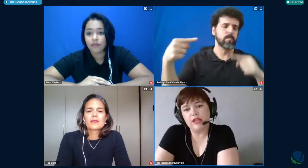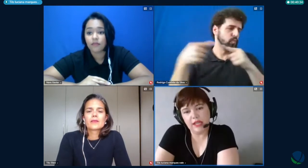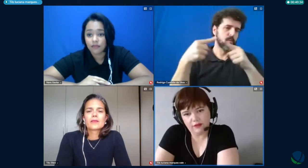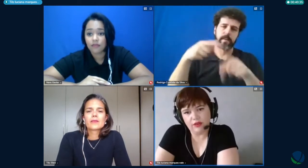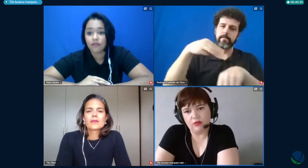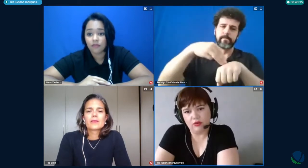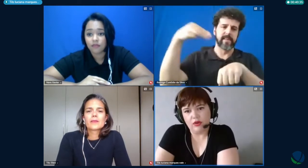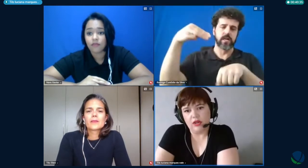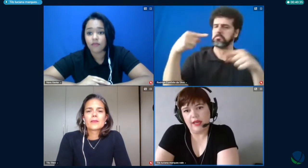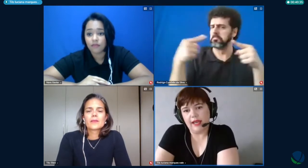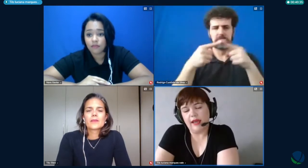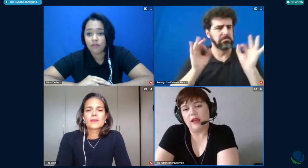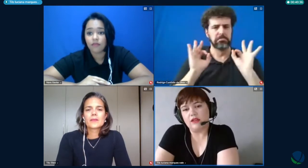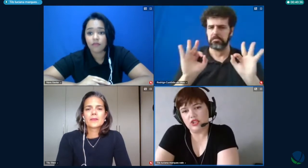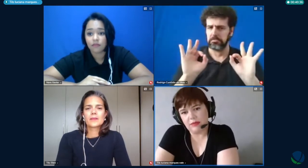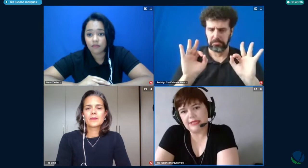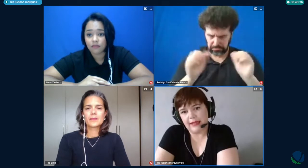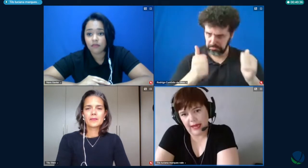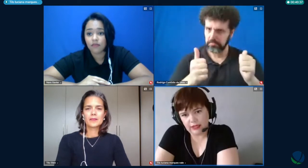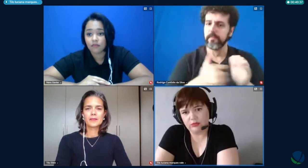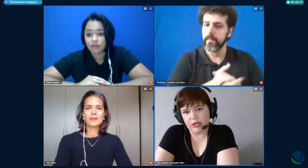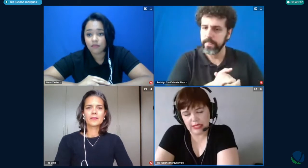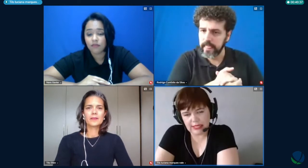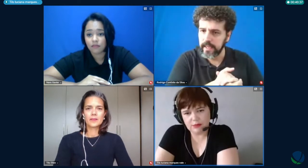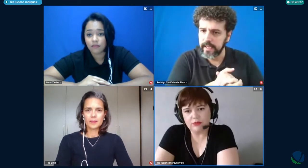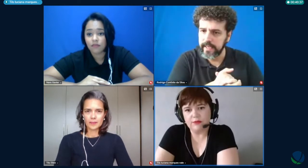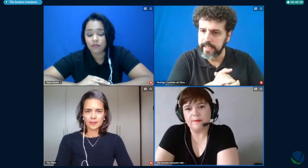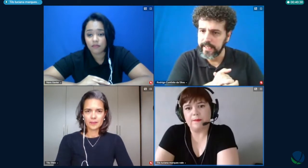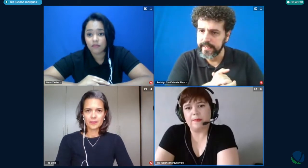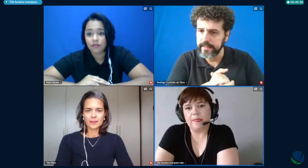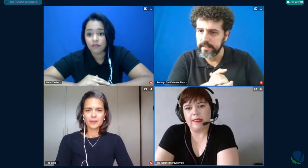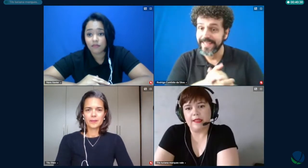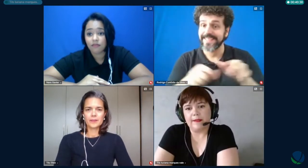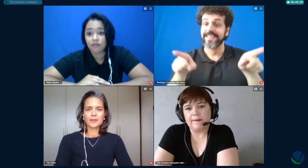tem um nível de mestrado mesmo.